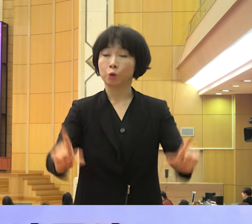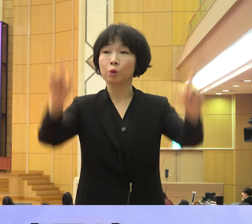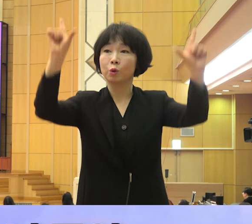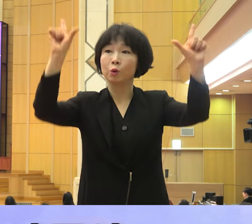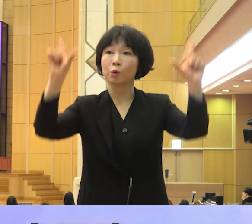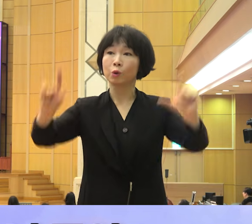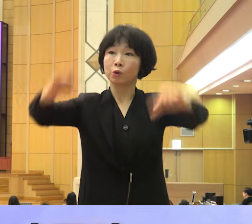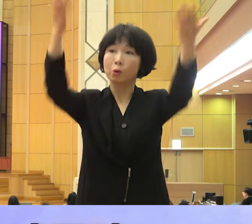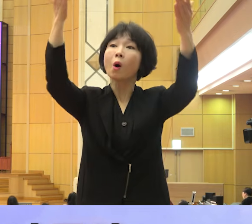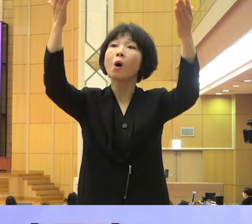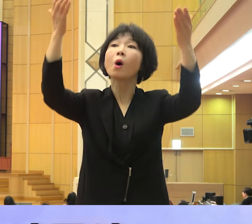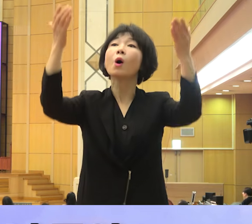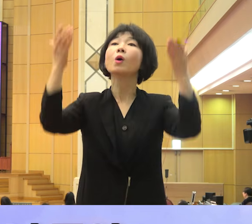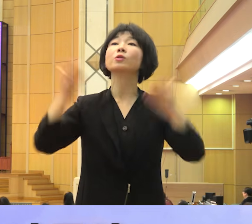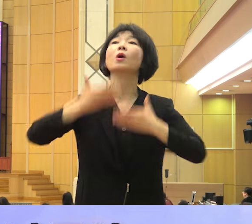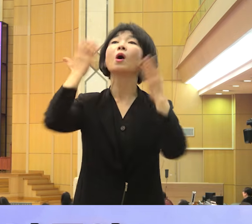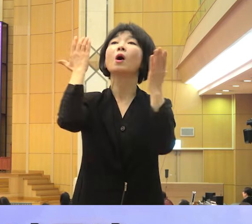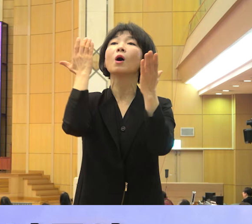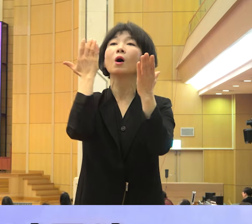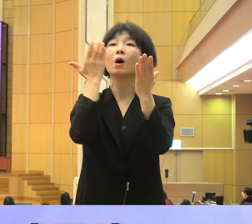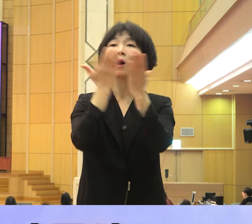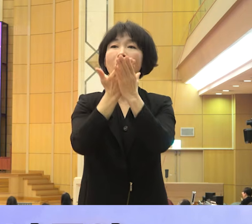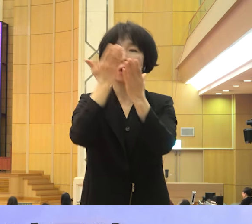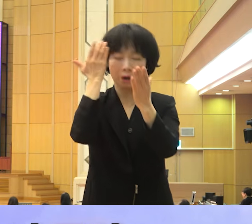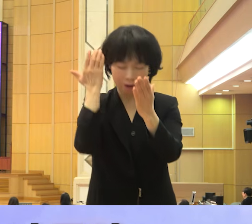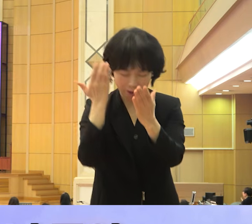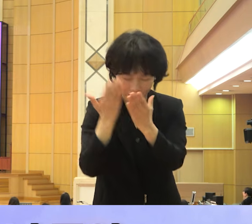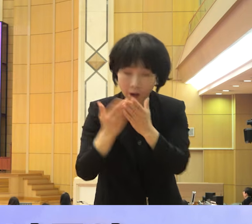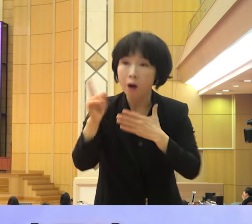새날 주소서.